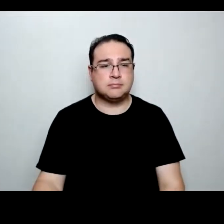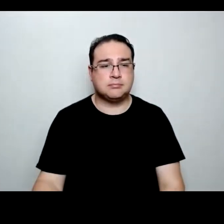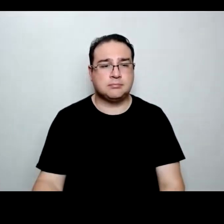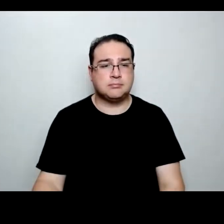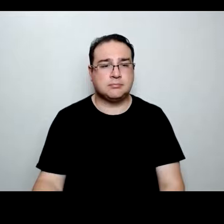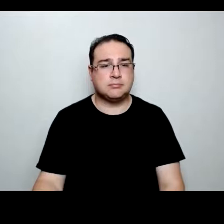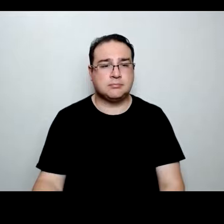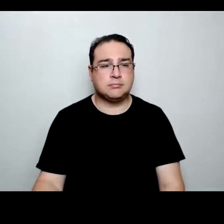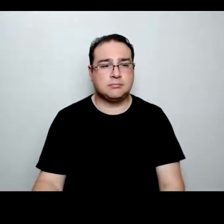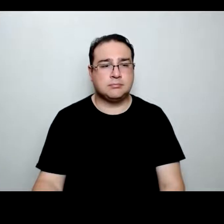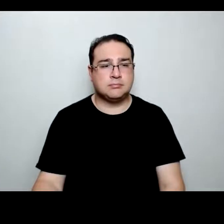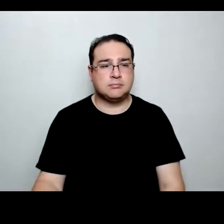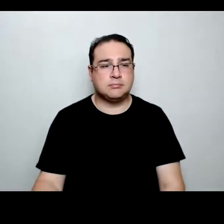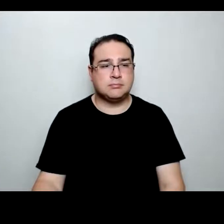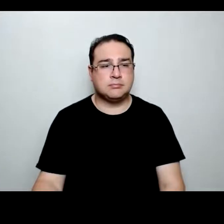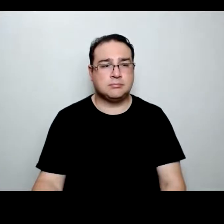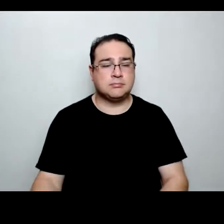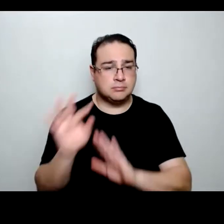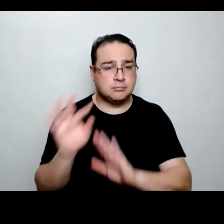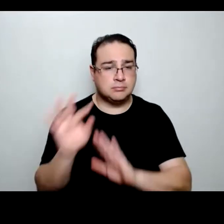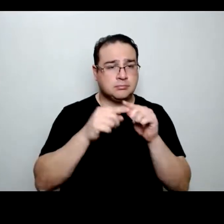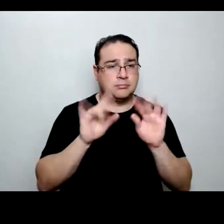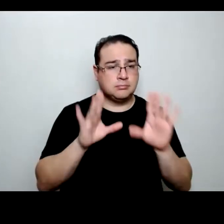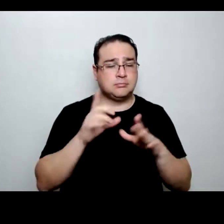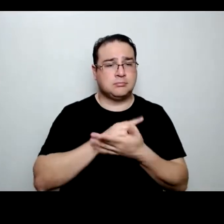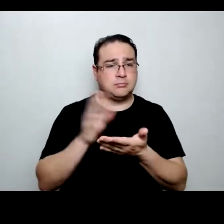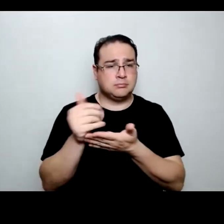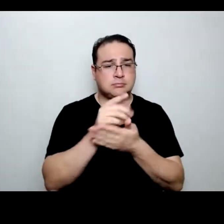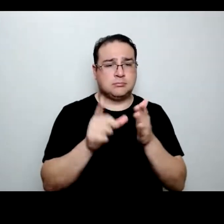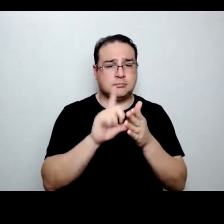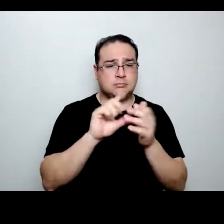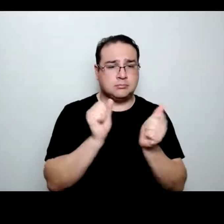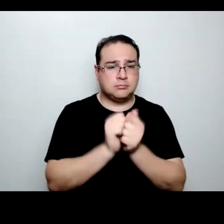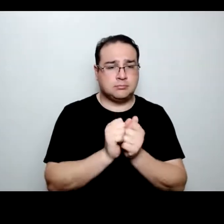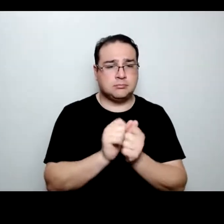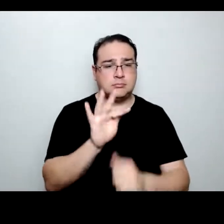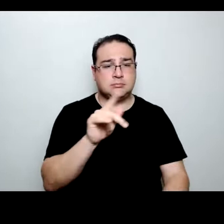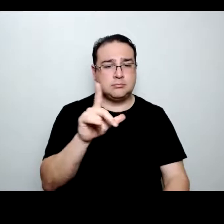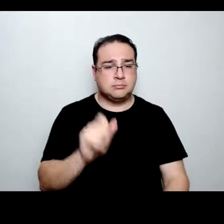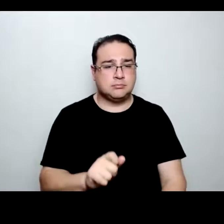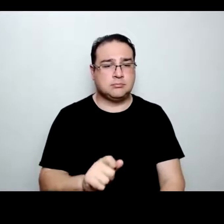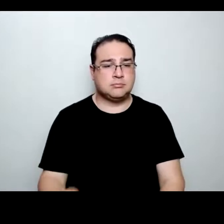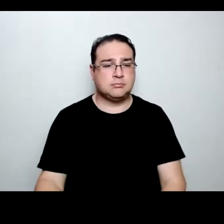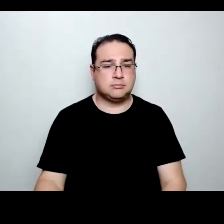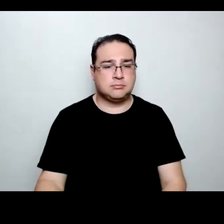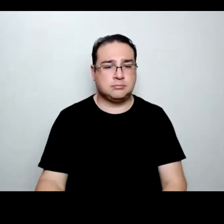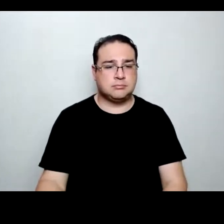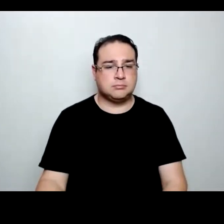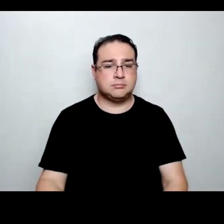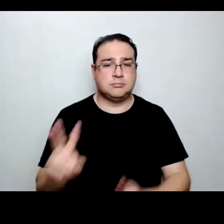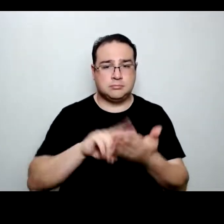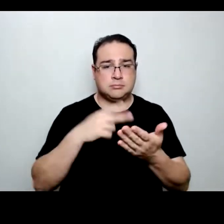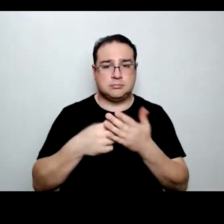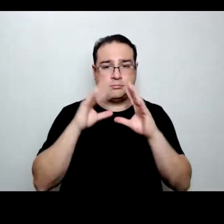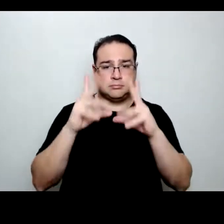semiautomática da Bíblia, baseado no material que você tem coletado no Flex. Para traduzir toda a